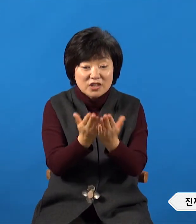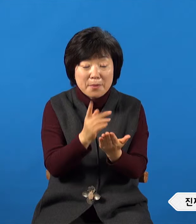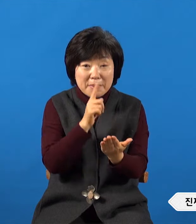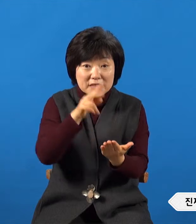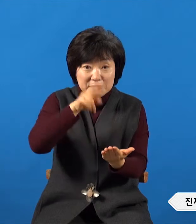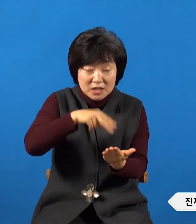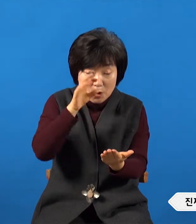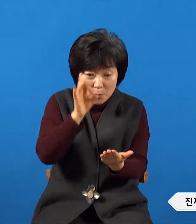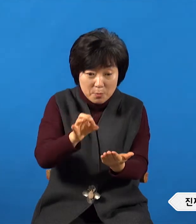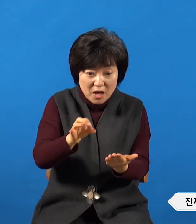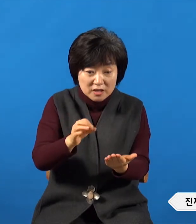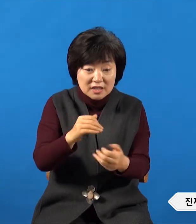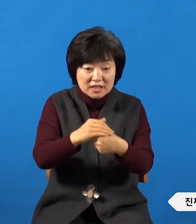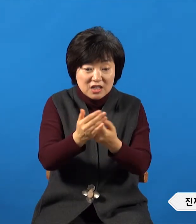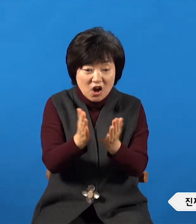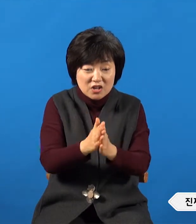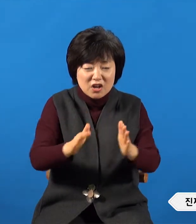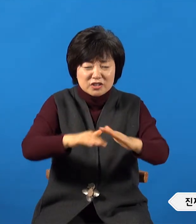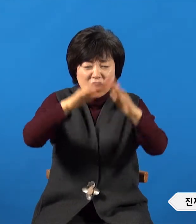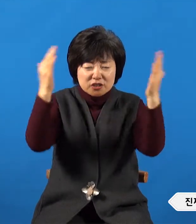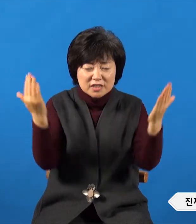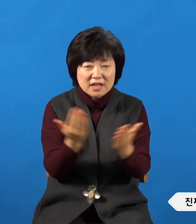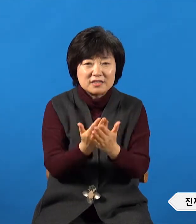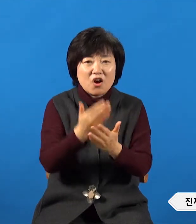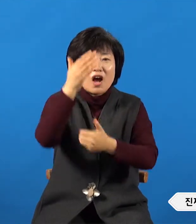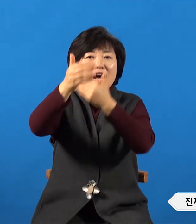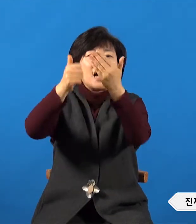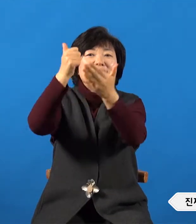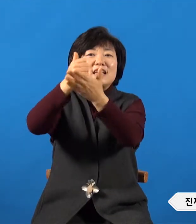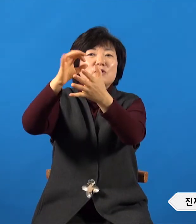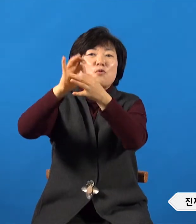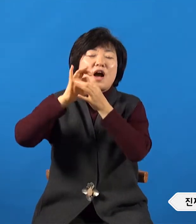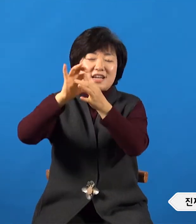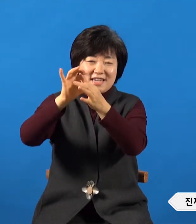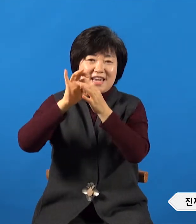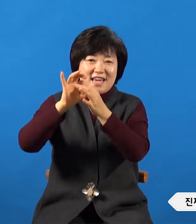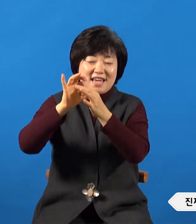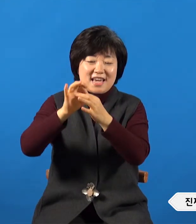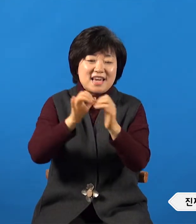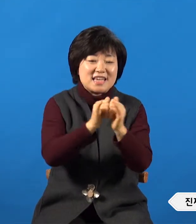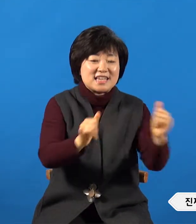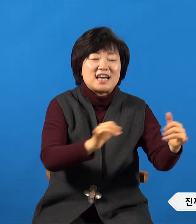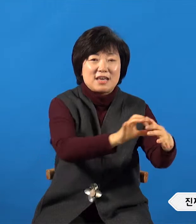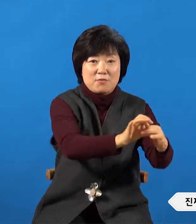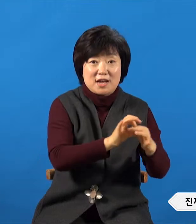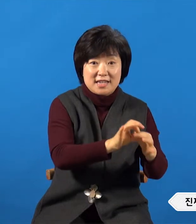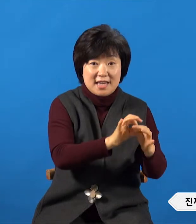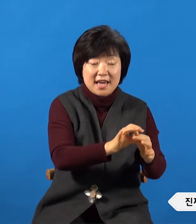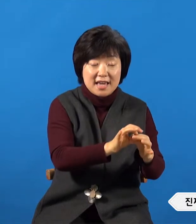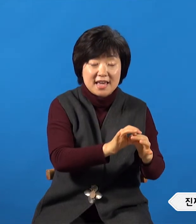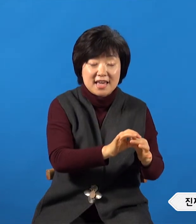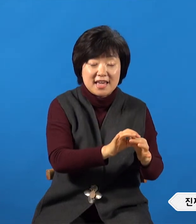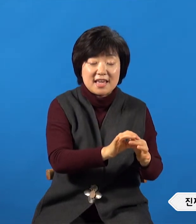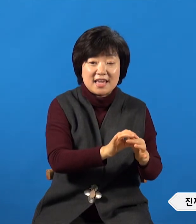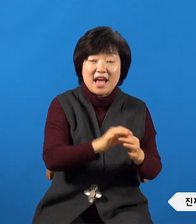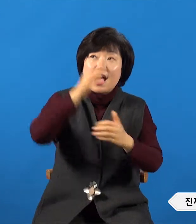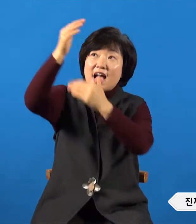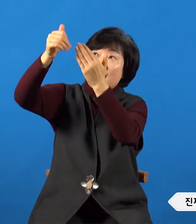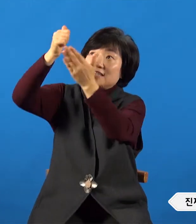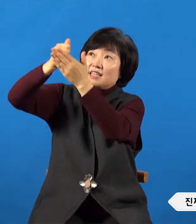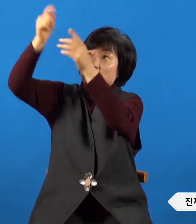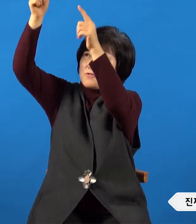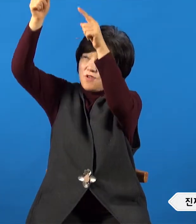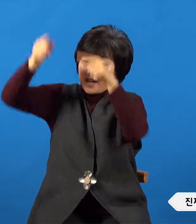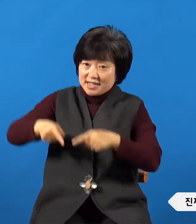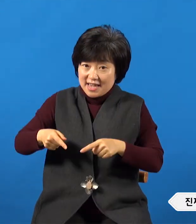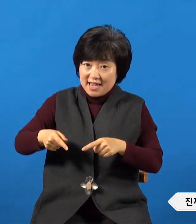성경을 보시면 성경 전체에서 하나님과의 관계를 이야기하고 인간의 관계를 이야기합니다. 그런데 그 수직적인